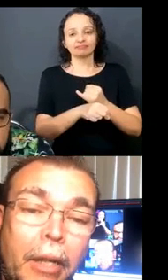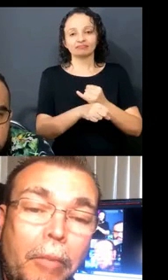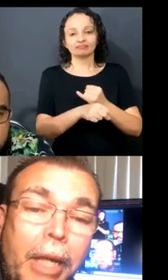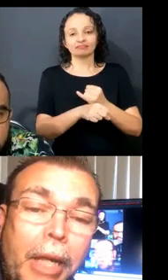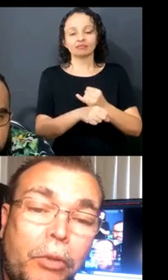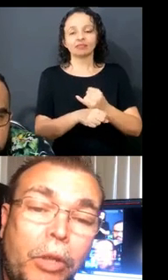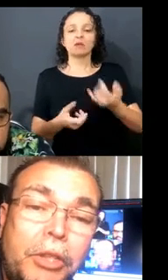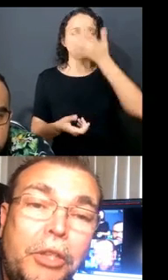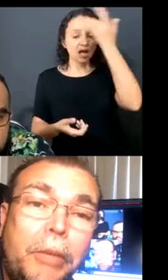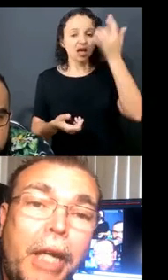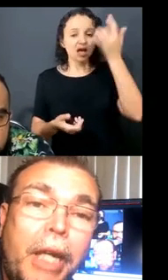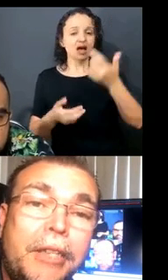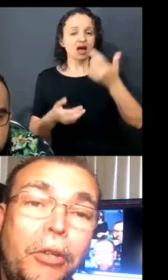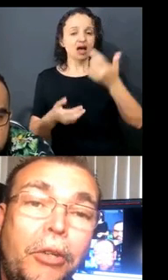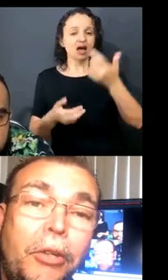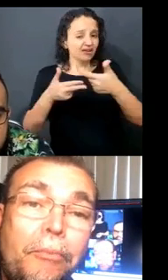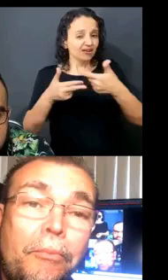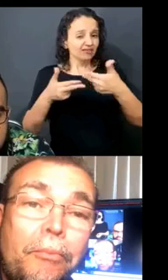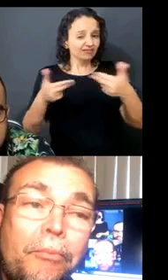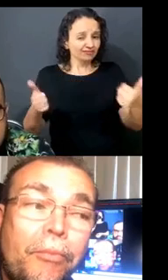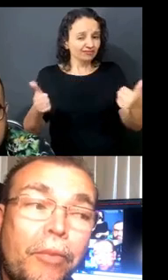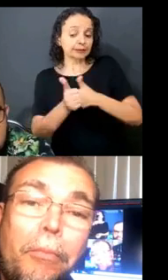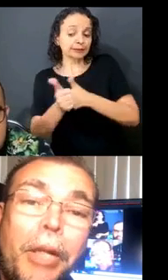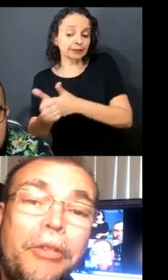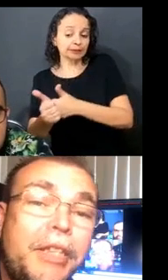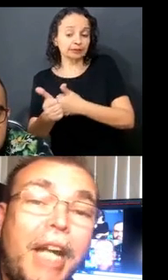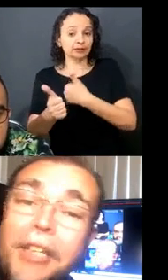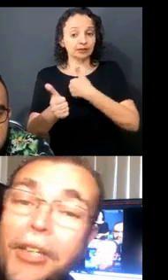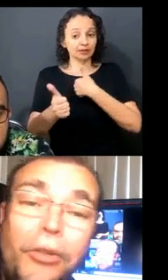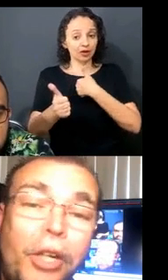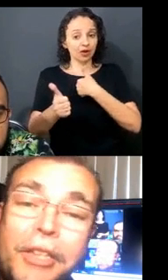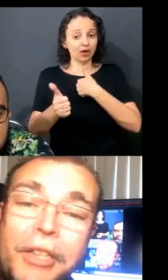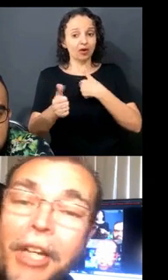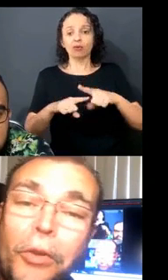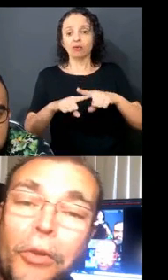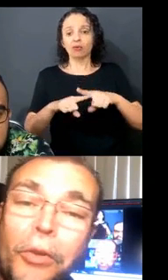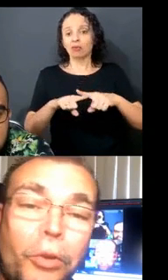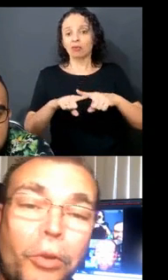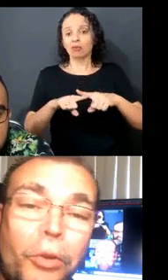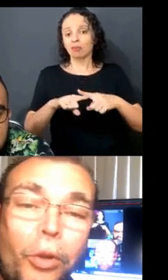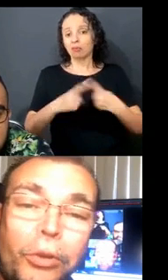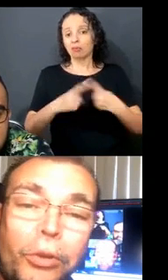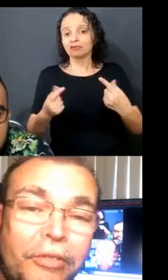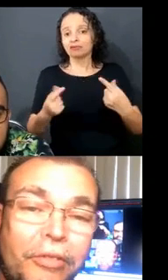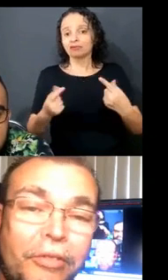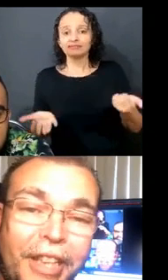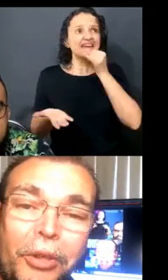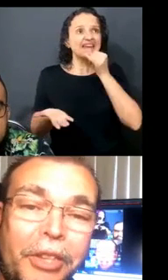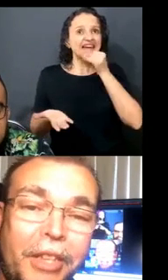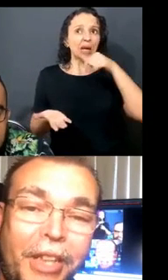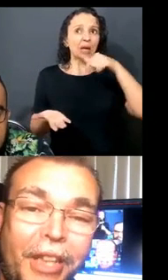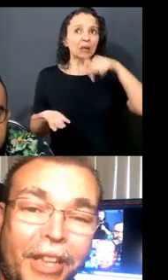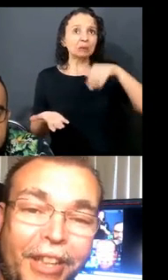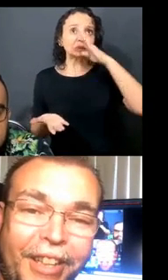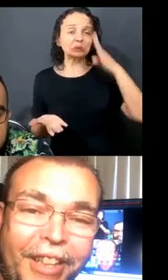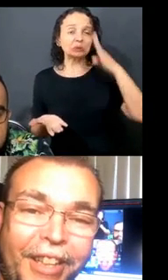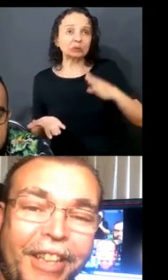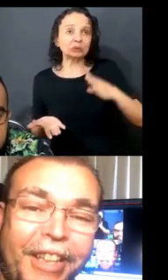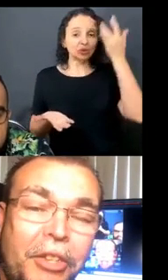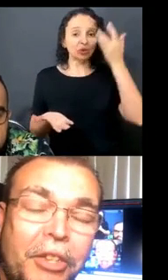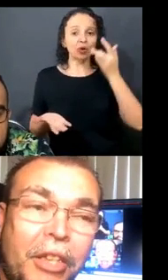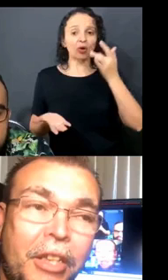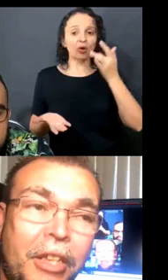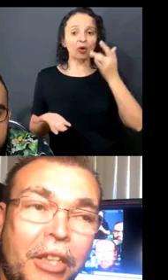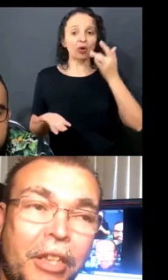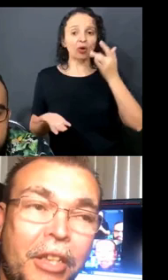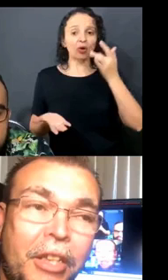Muita gente, quando se diz de Brasil, de dados, ele não consegue ouvir um culto que a gente produz aqui.